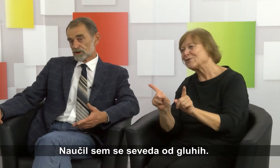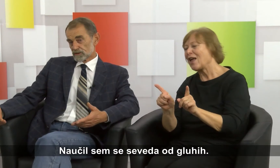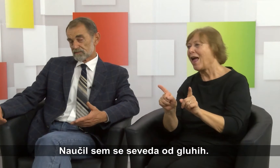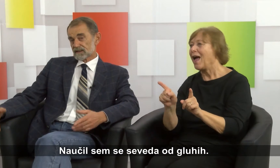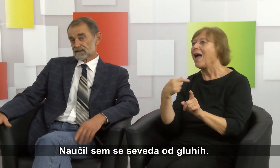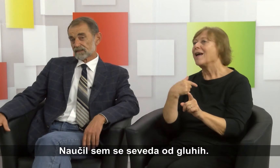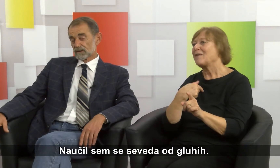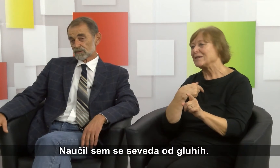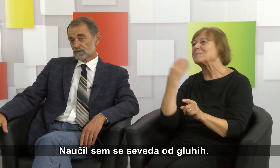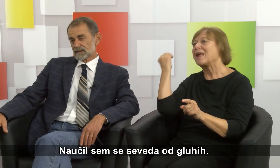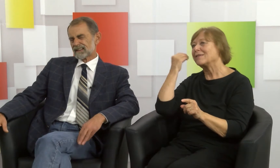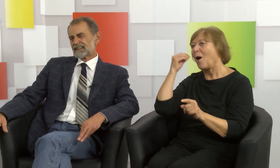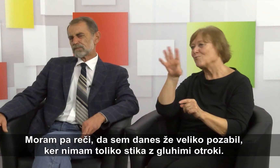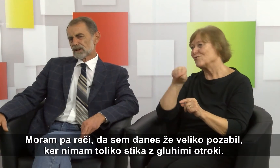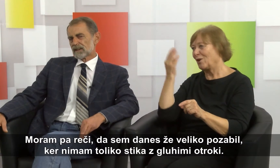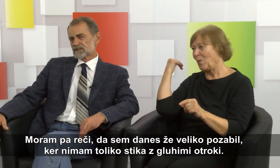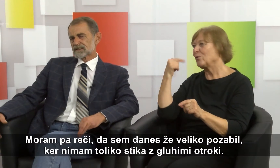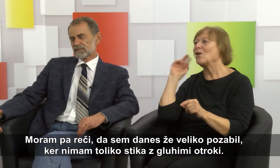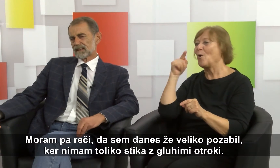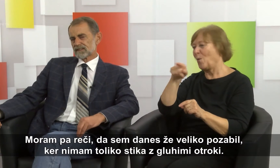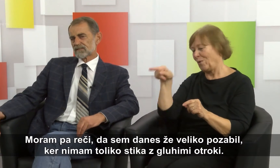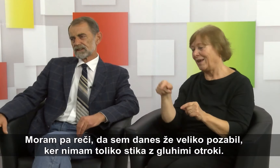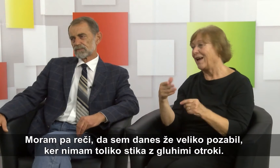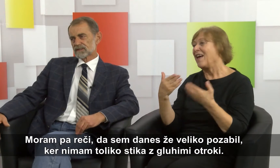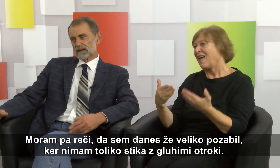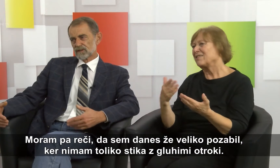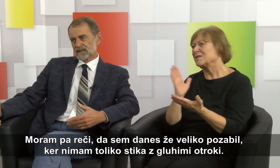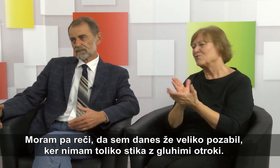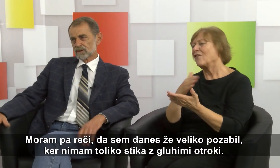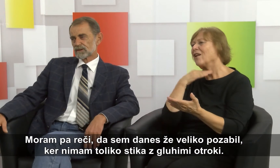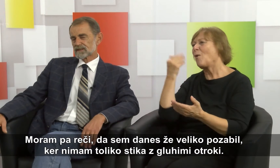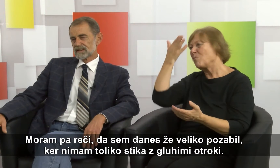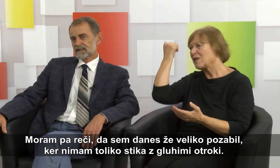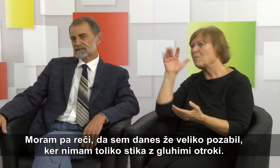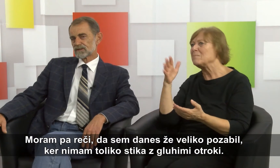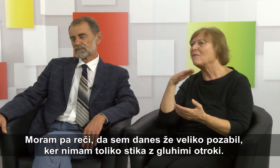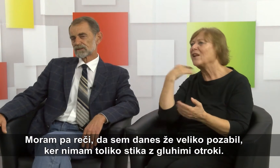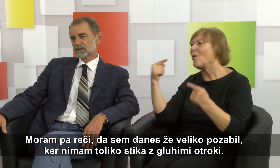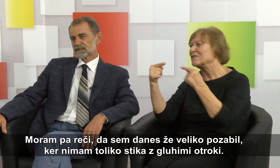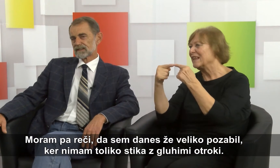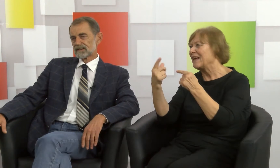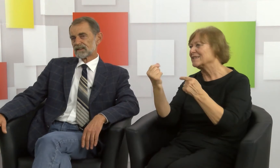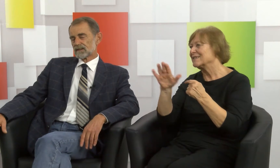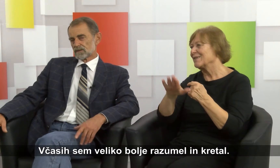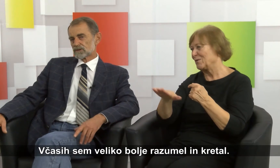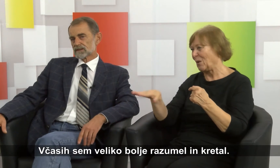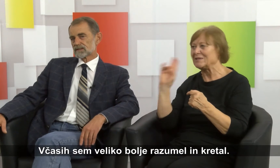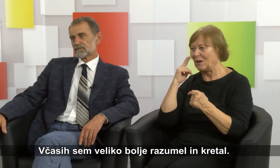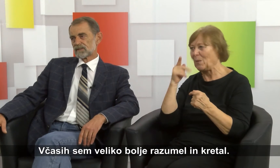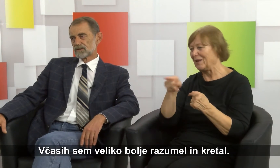Naučil sem se seveda od gluhih. Moram reči, da sem pa danes že veliko pozabil, ker nimam toliko stika z gluhimi otroci. Včasih sem veliko